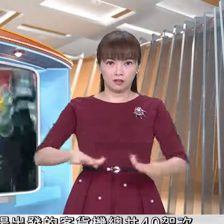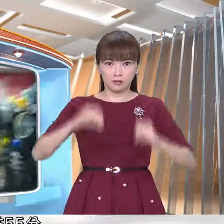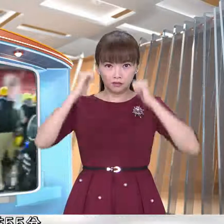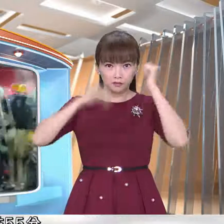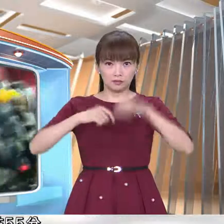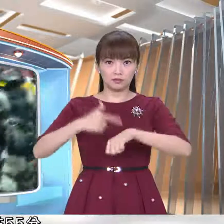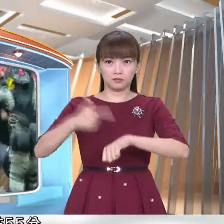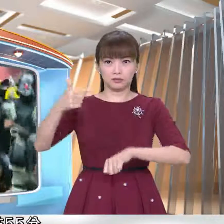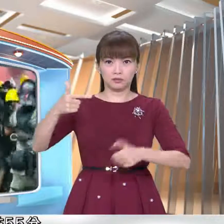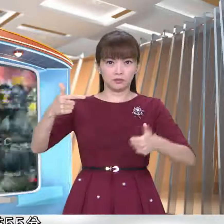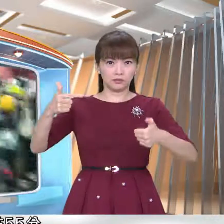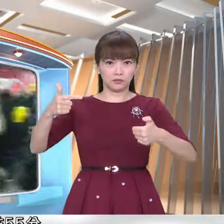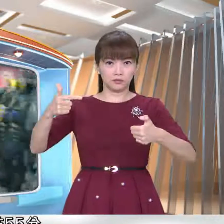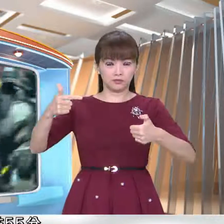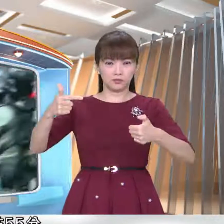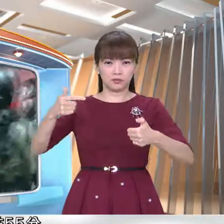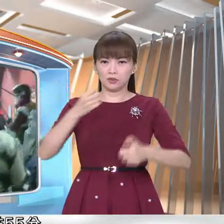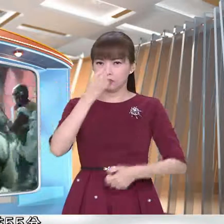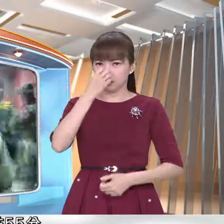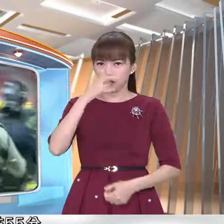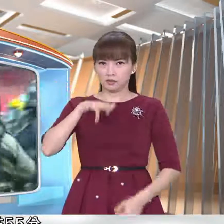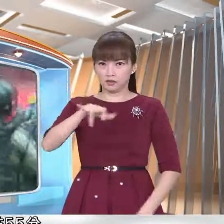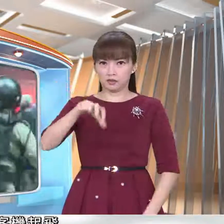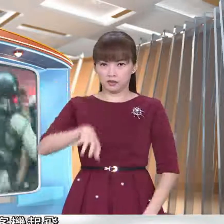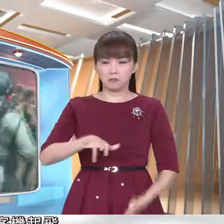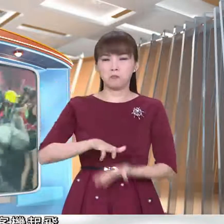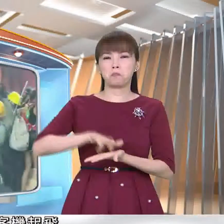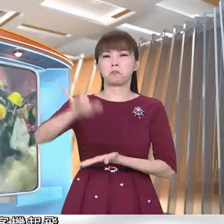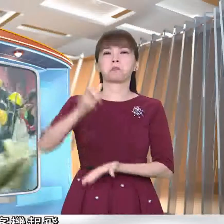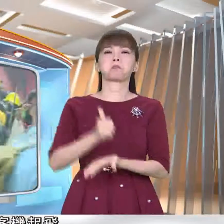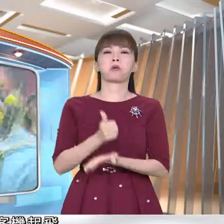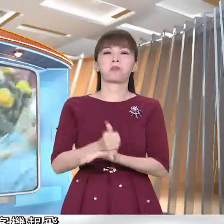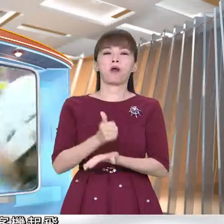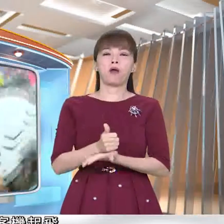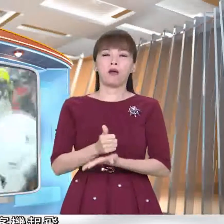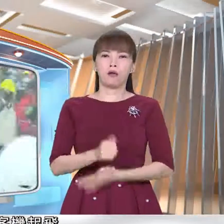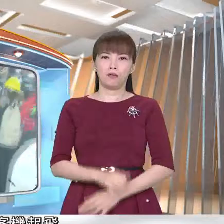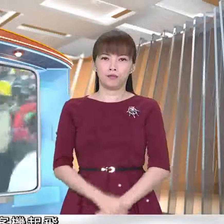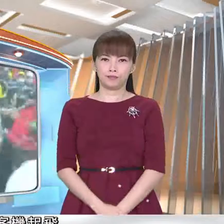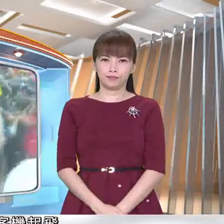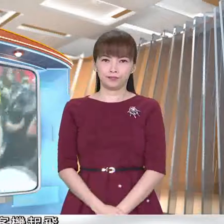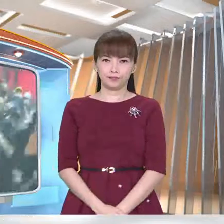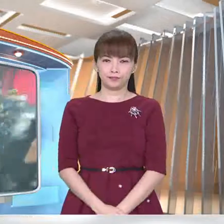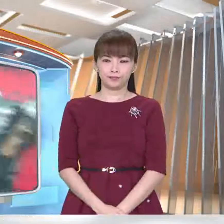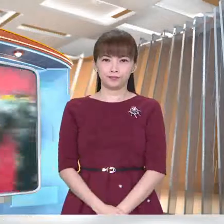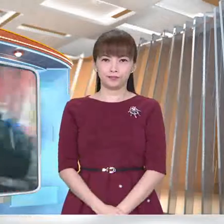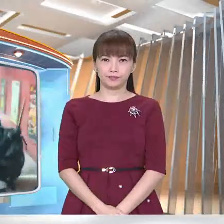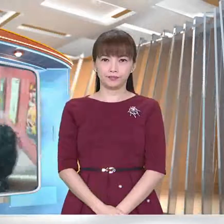而一直到了早上6:55，香港机场才有客机起飞。